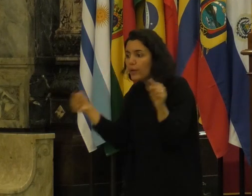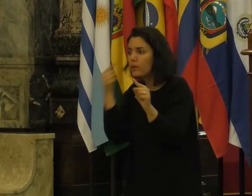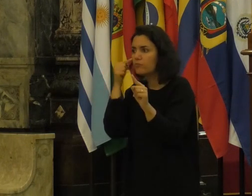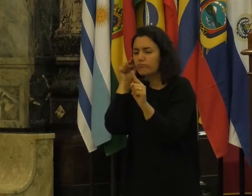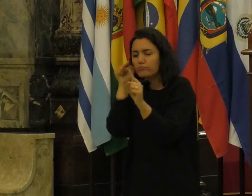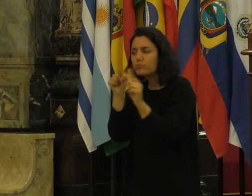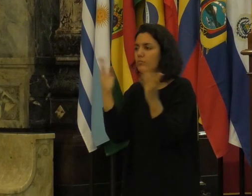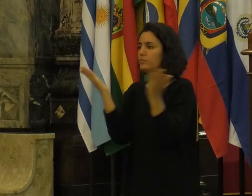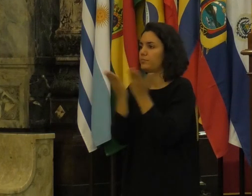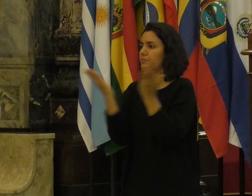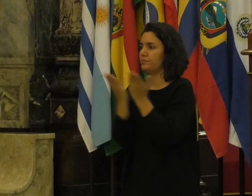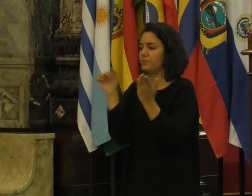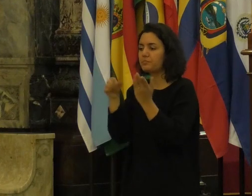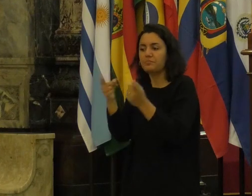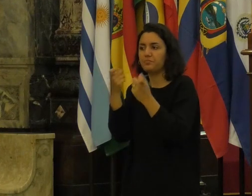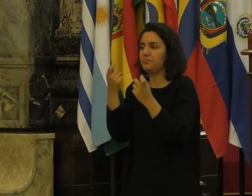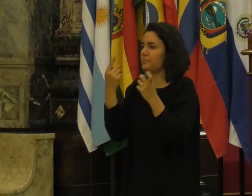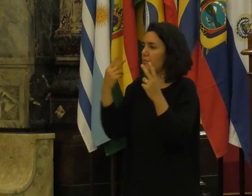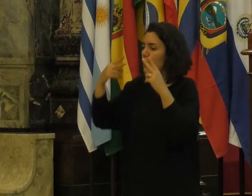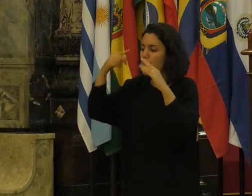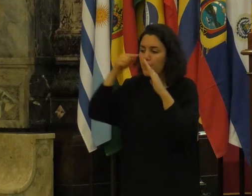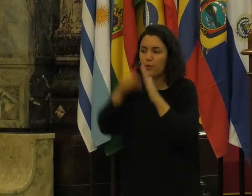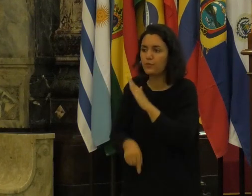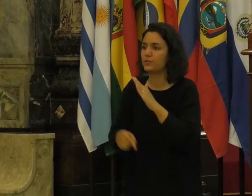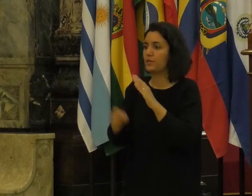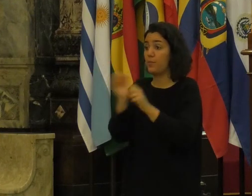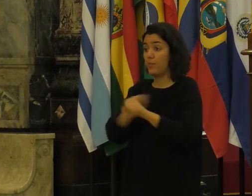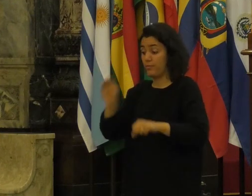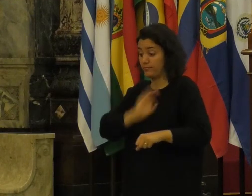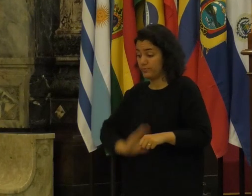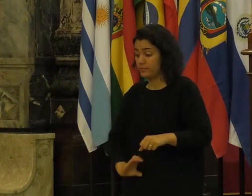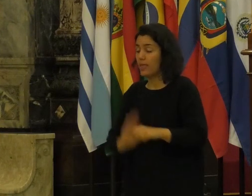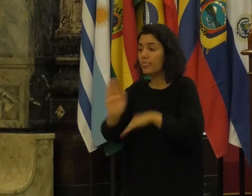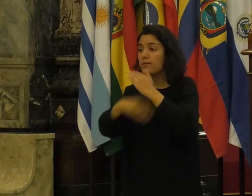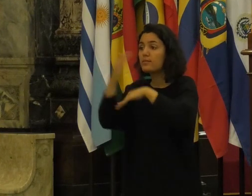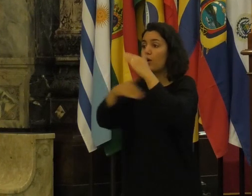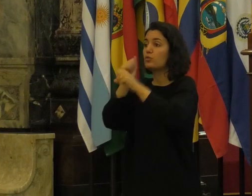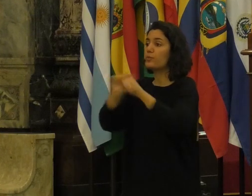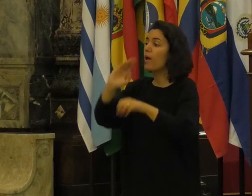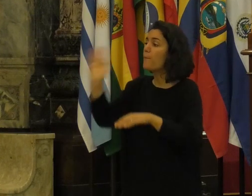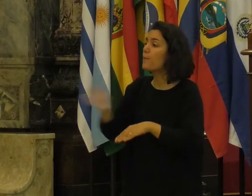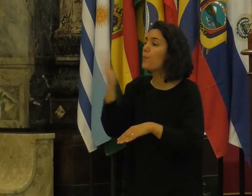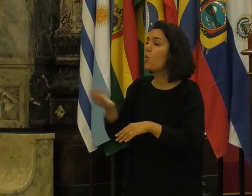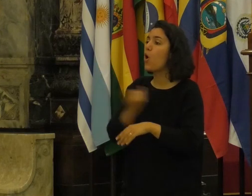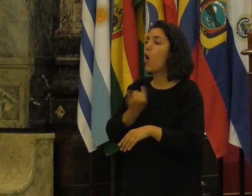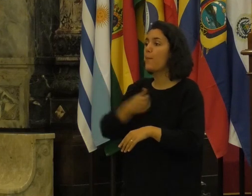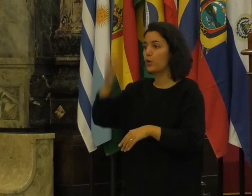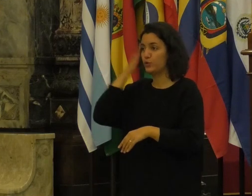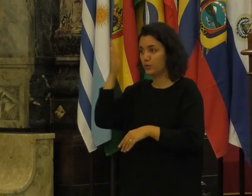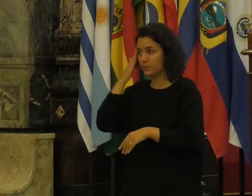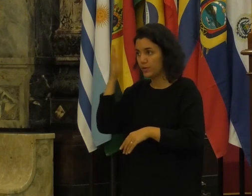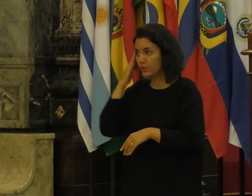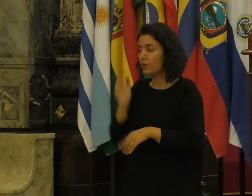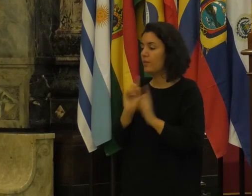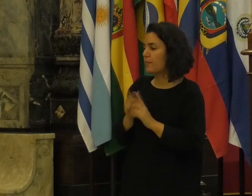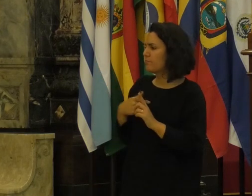profundizar para caracterizar su desarrollo, me refiero al desarrollo del proceso de producción de conocimiento, sus